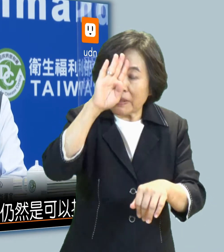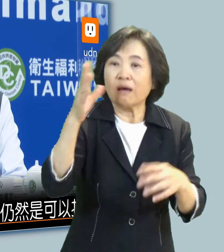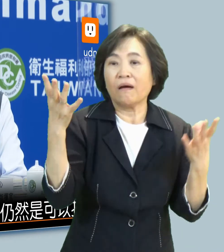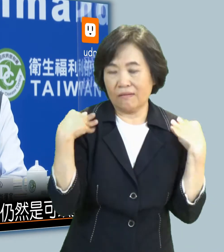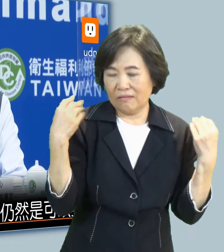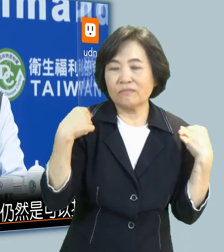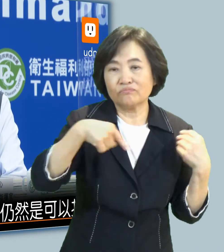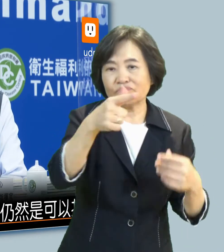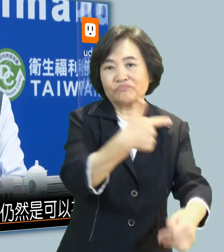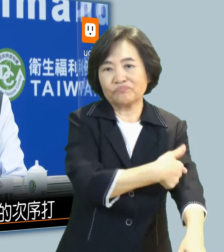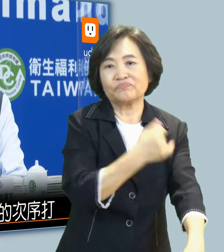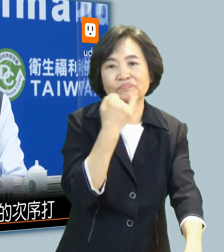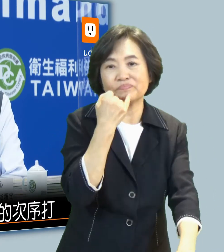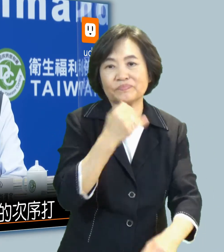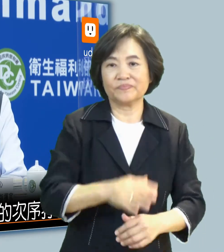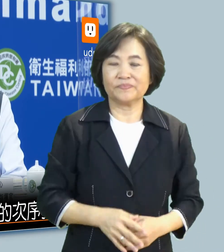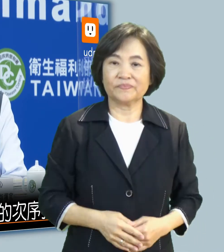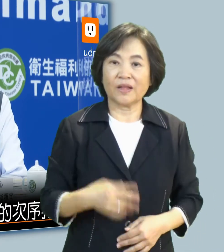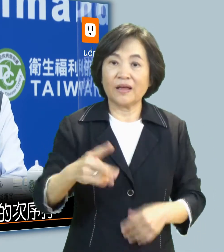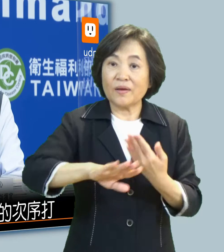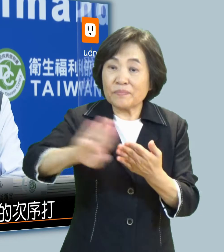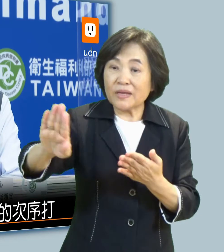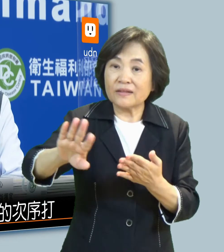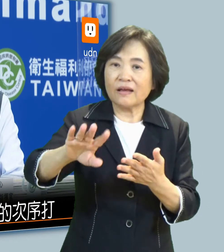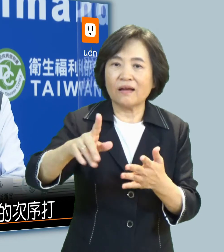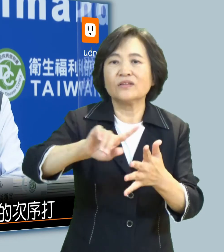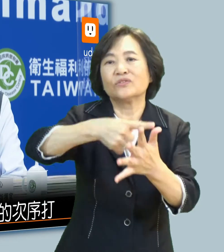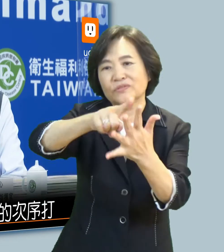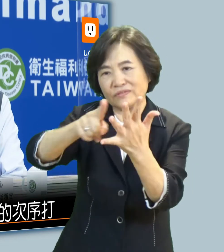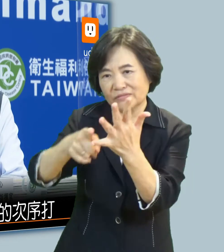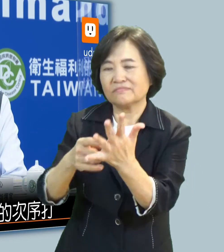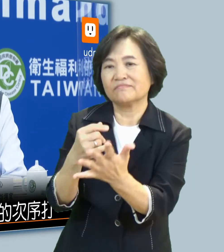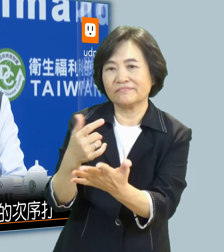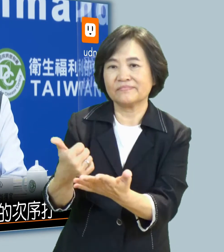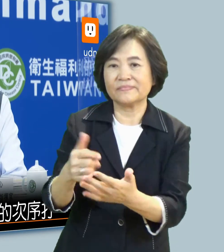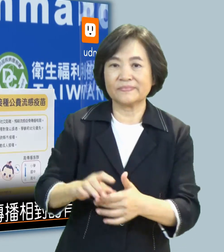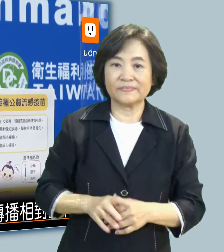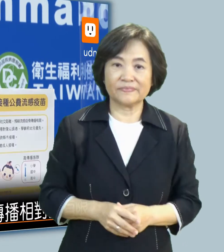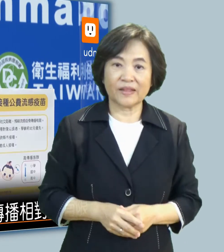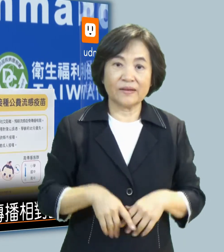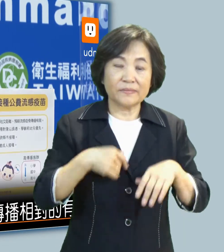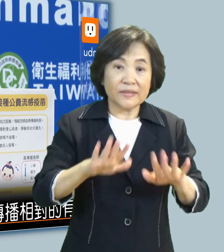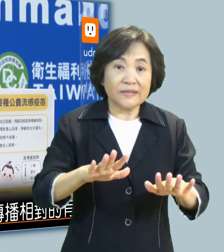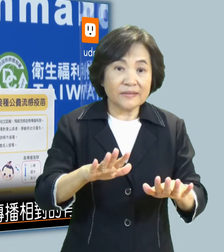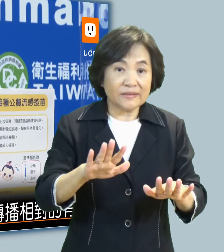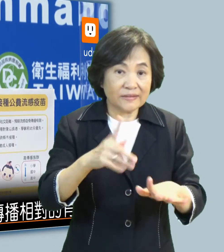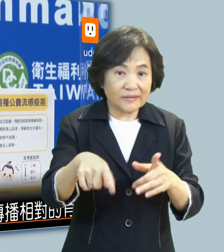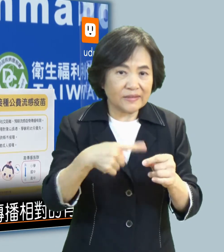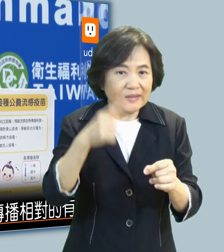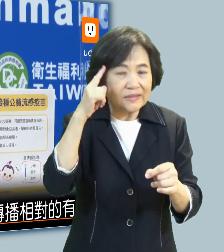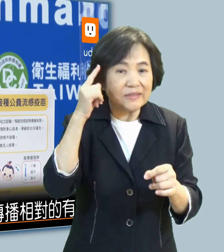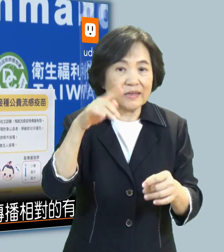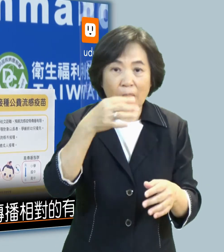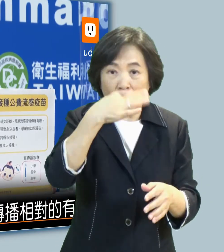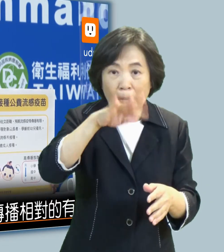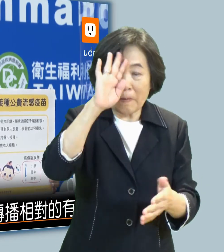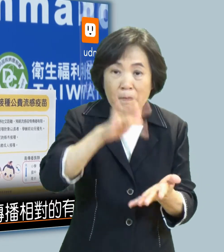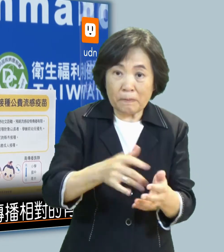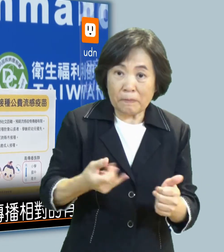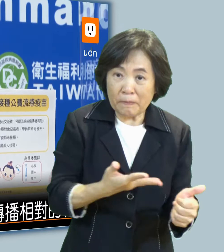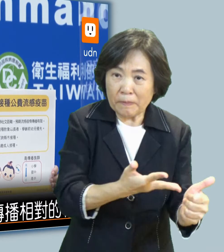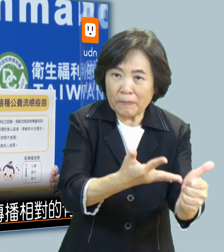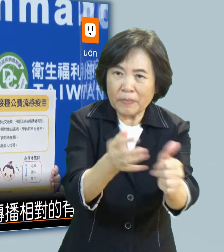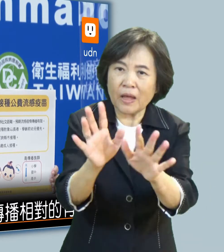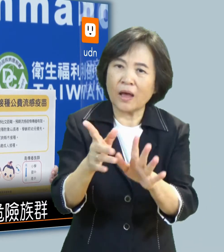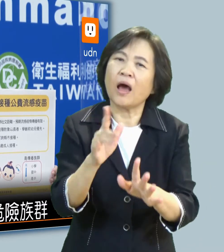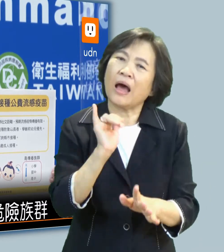仍然是可以打。啊，那其余的哈，还是照着讲的次序打。今年我们预期流感疫情传播相对的